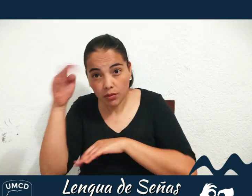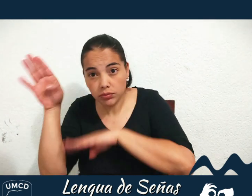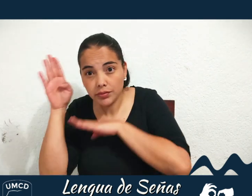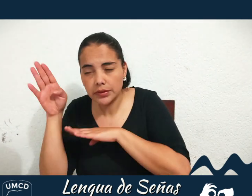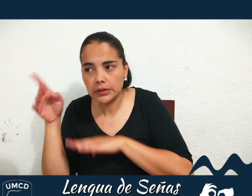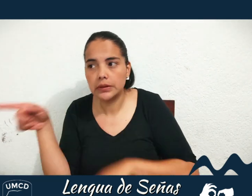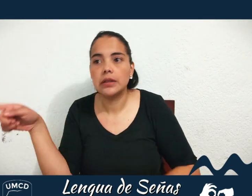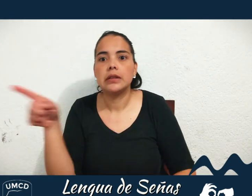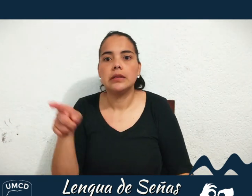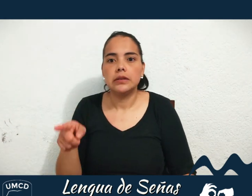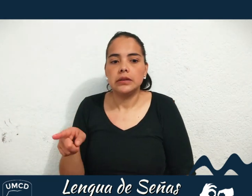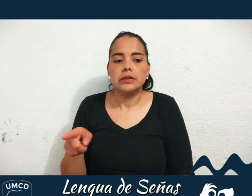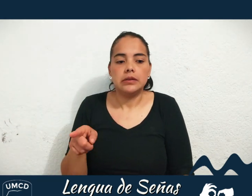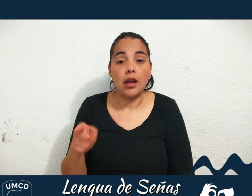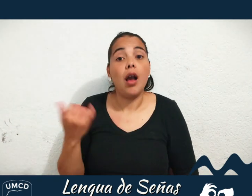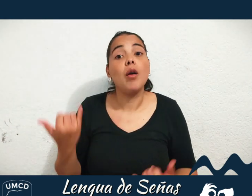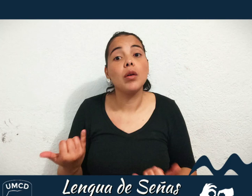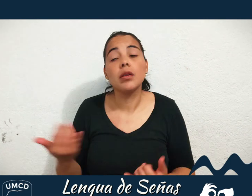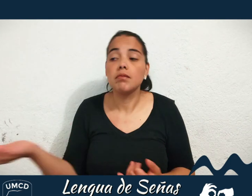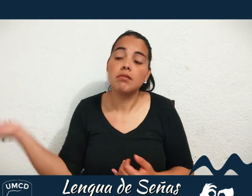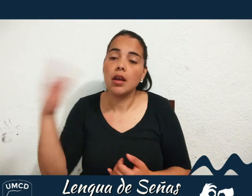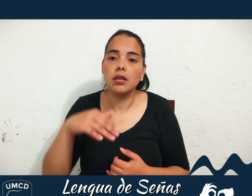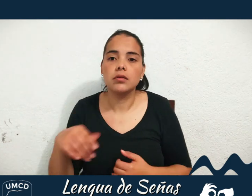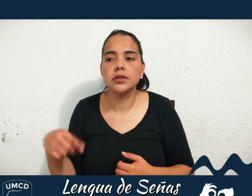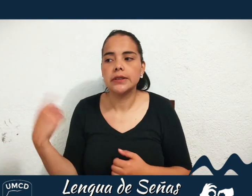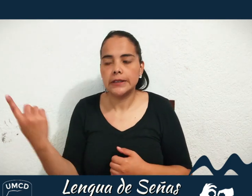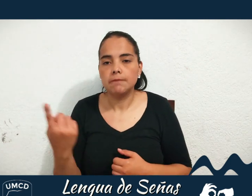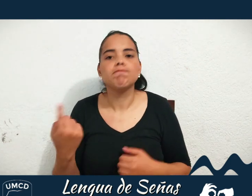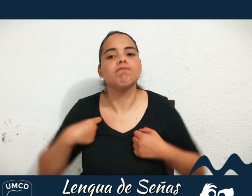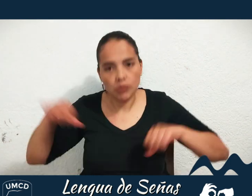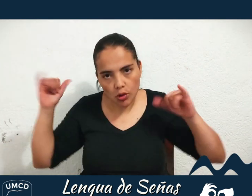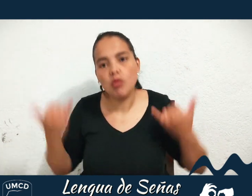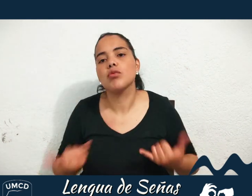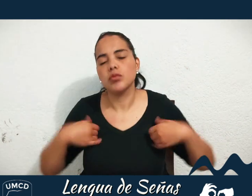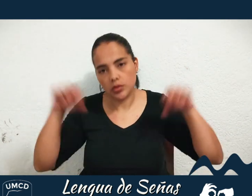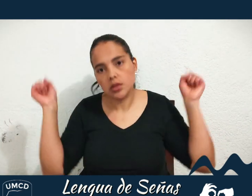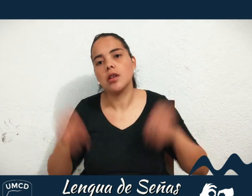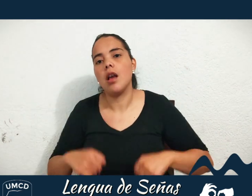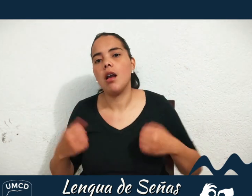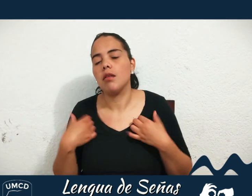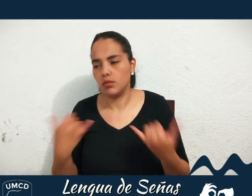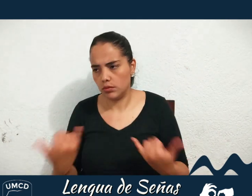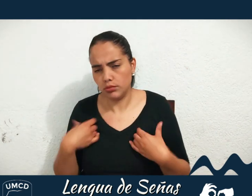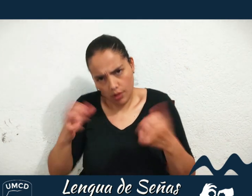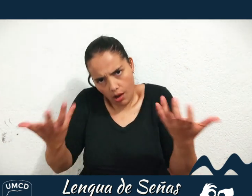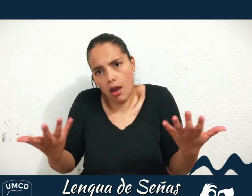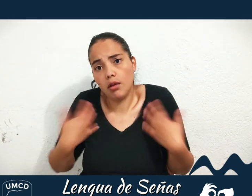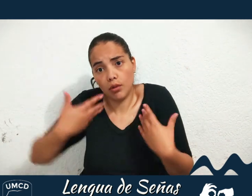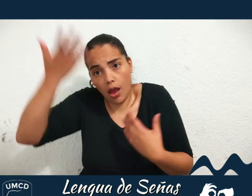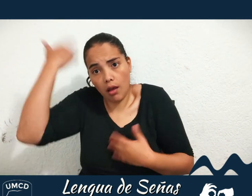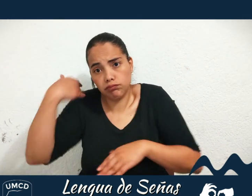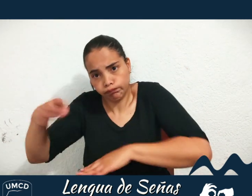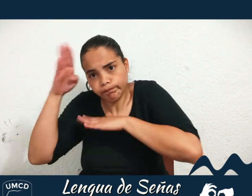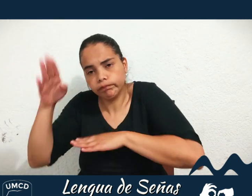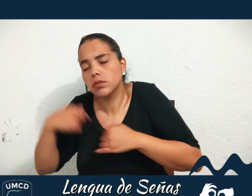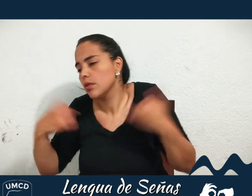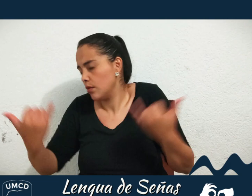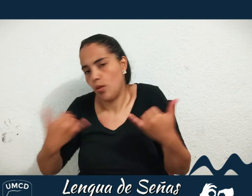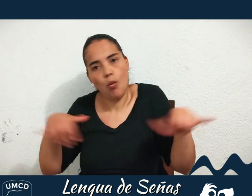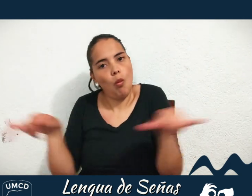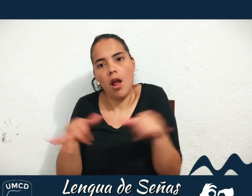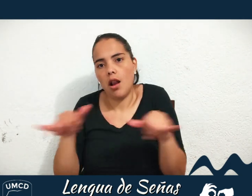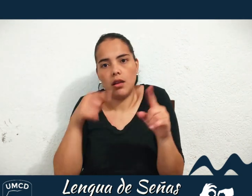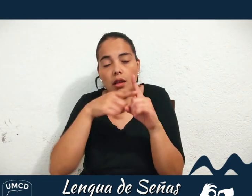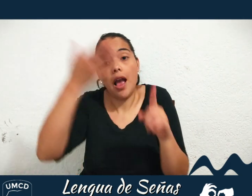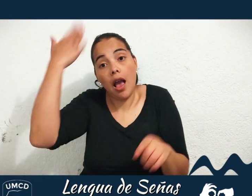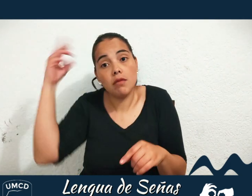hacer esto? Es el momento que lo cumplan. Ellos dijeron, lo haremos siempre y cuando sepamos de que así como Dios estuvo con